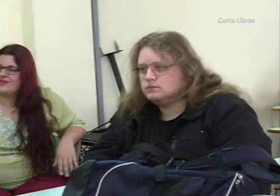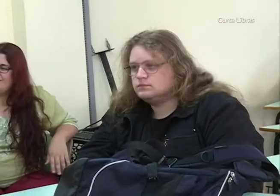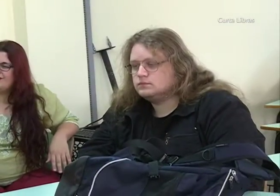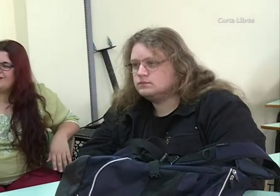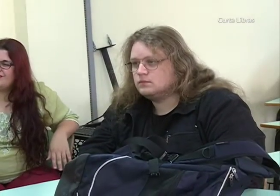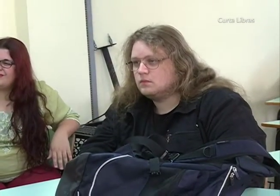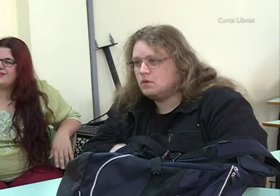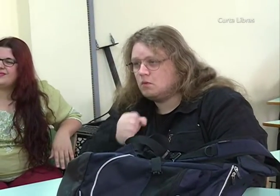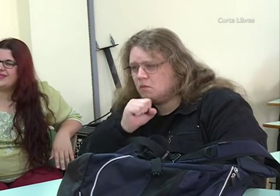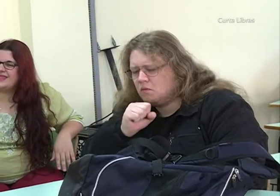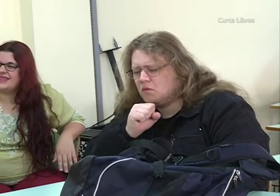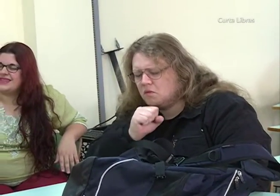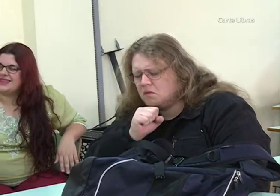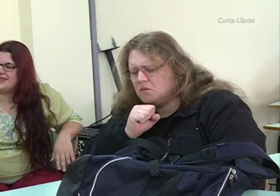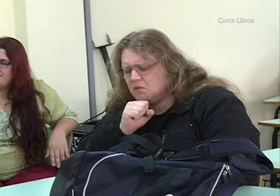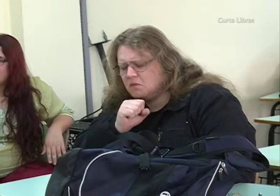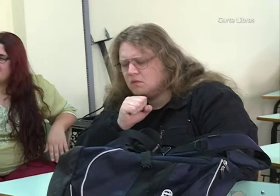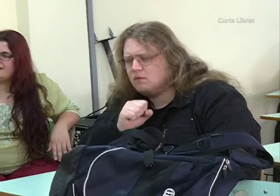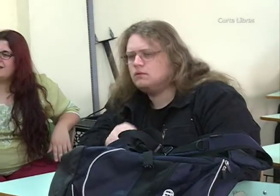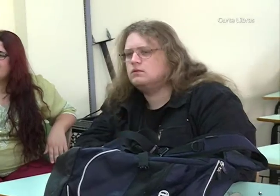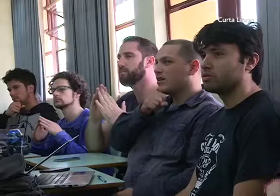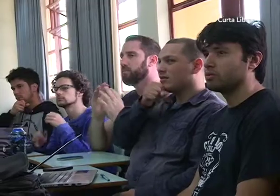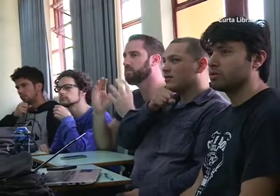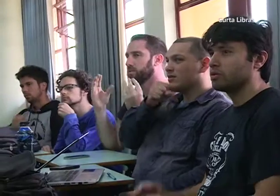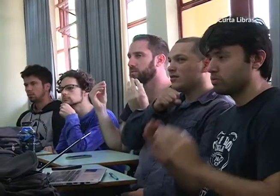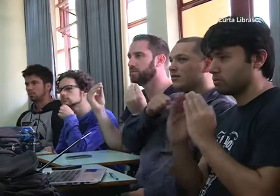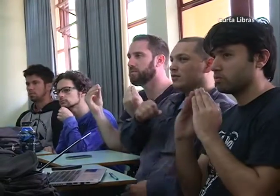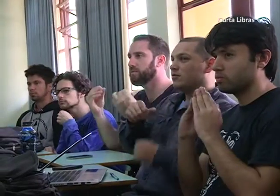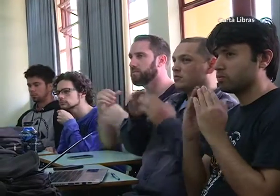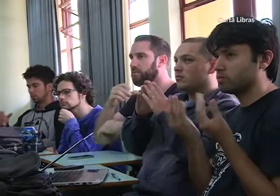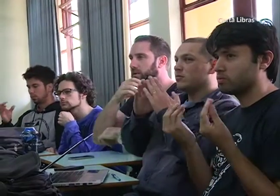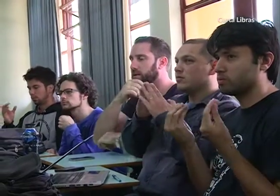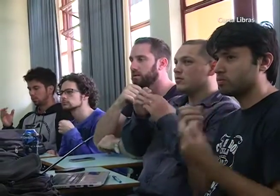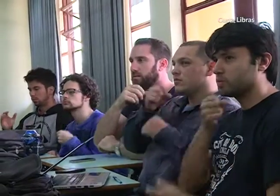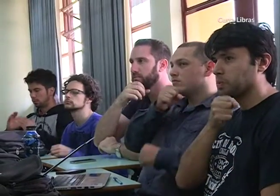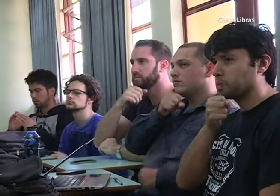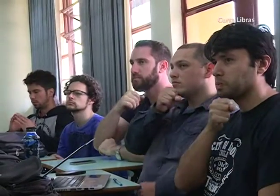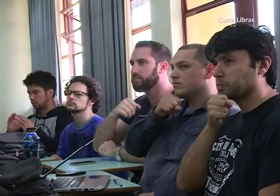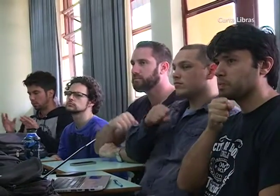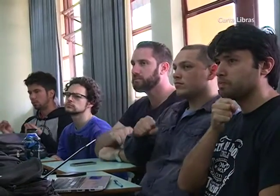vovô, velho, é muito velho.